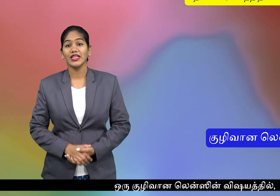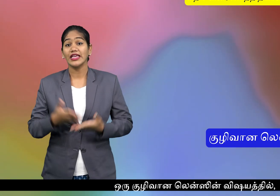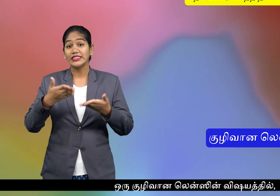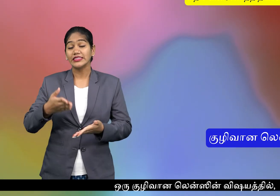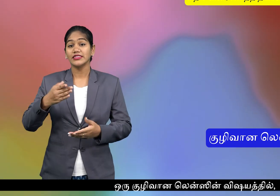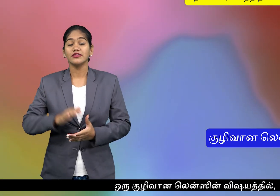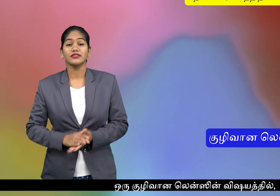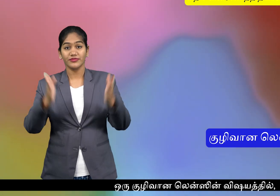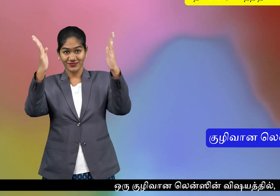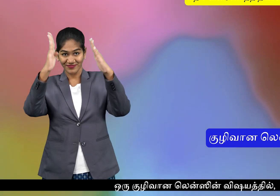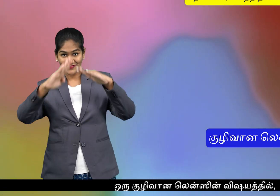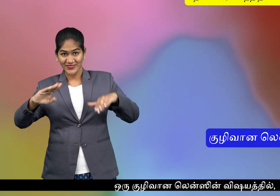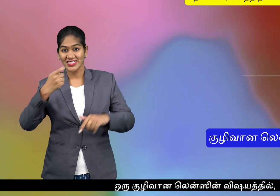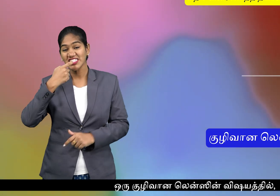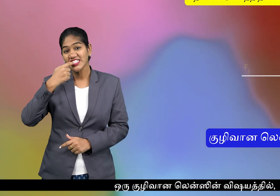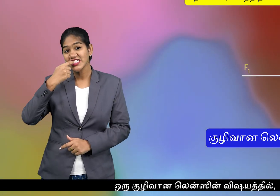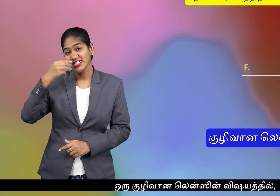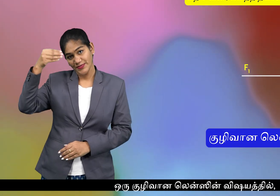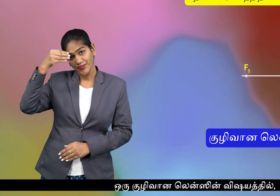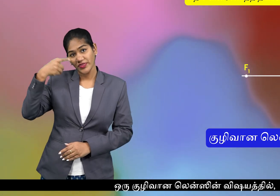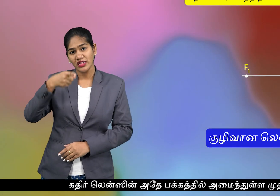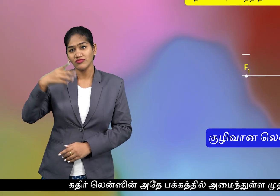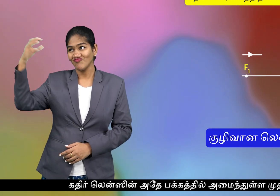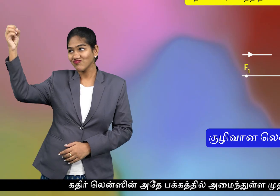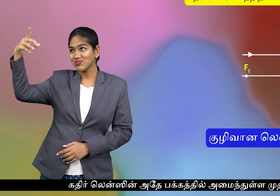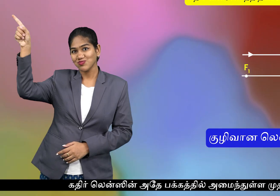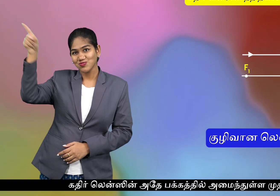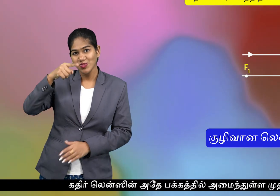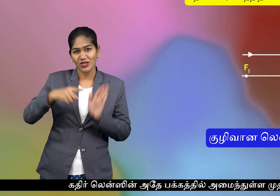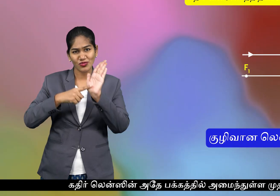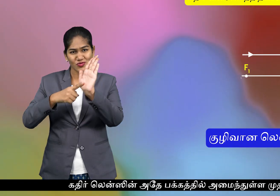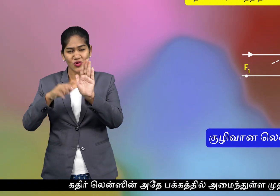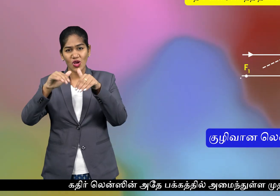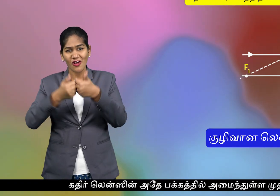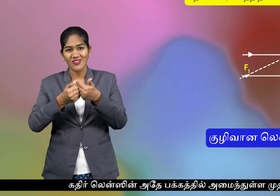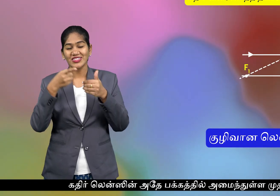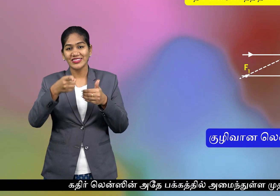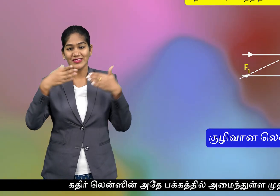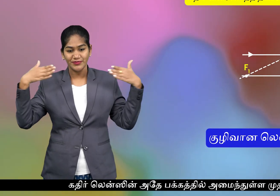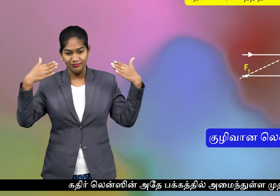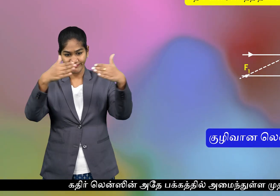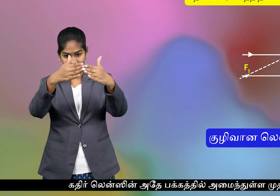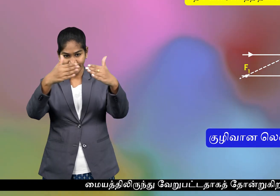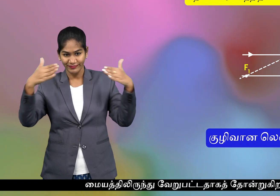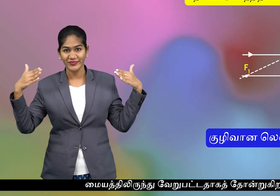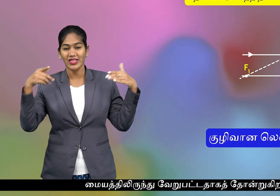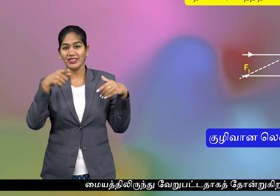ஒரு குழிவு வில்லையின் விஷயத்தில் கதிர் வில்லையின் அதே பக்கத்தில் அமைந்துள்ள முதன்மை